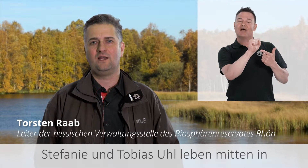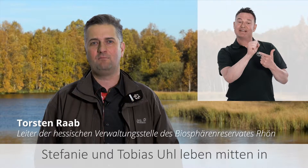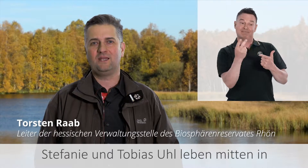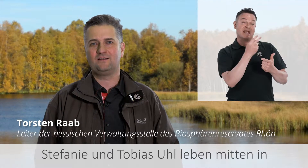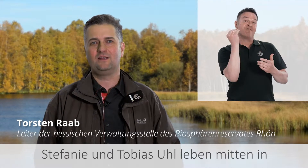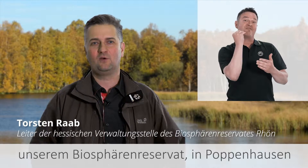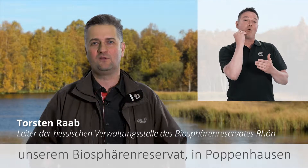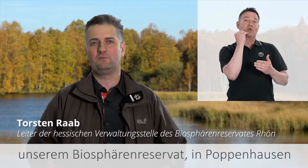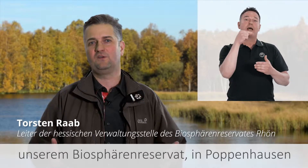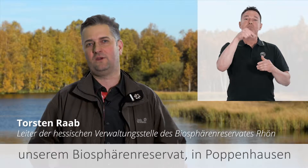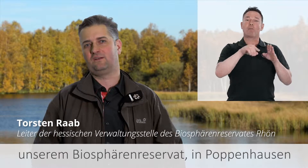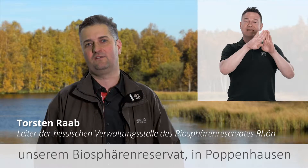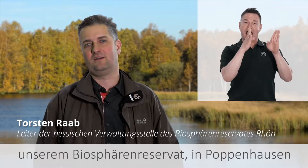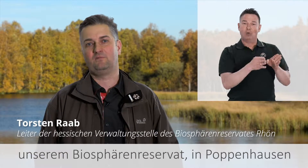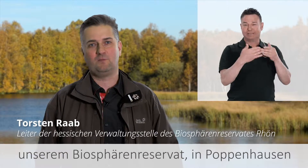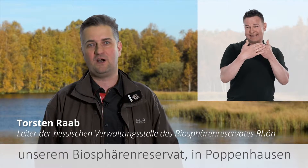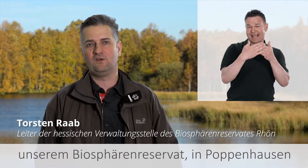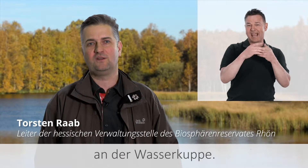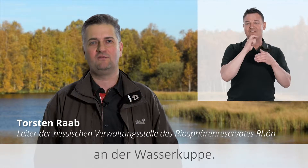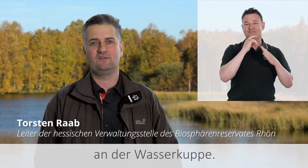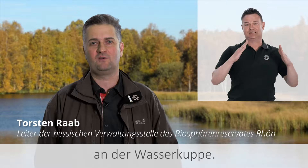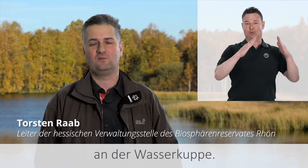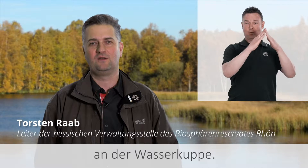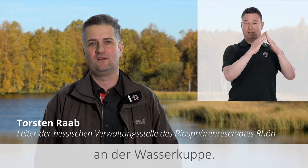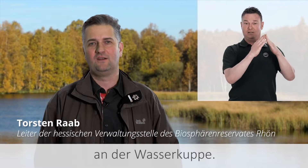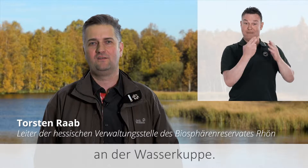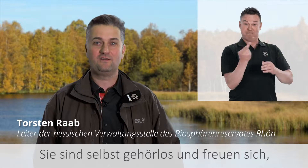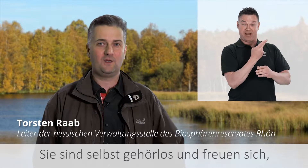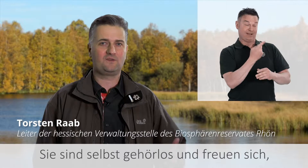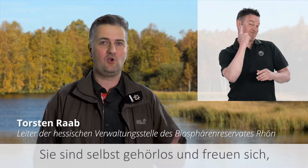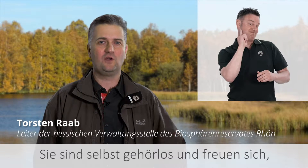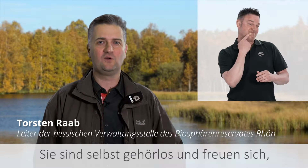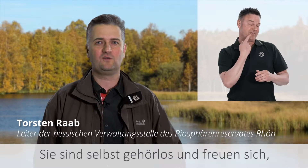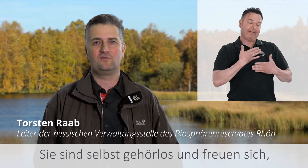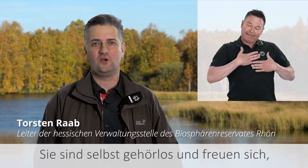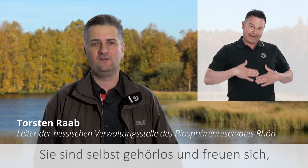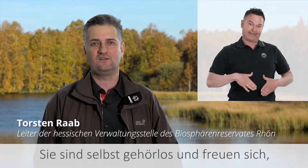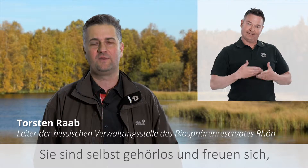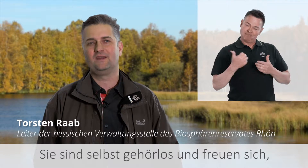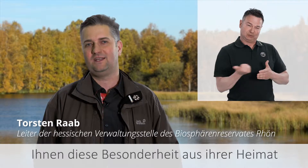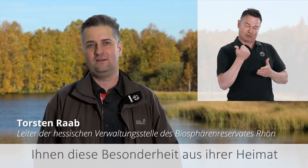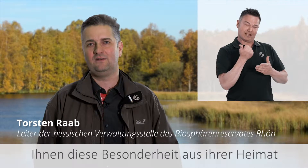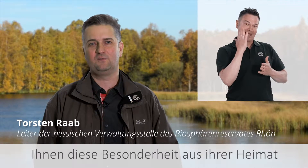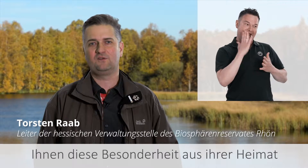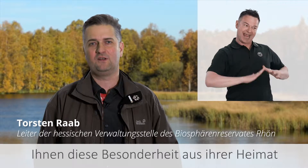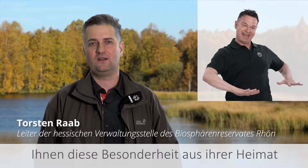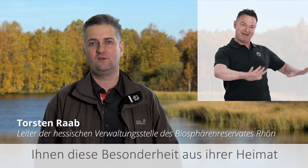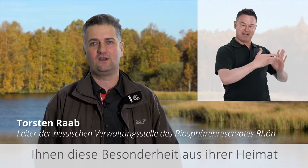leben mitten in unserem Biosphärenreservat in Poppenhausen an der Wasserkuppe. Sie sind selbst gehörlos und freuen sich, Ihnen diese Besonderheit aus Ihrer